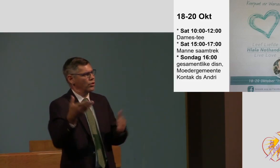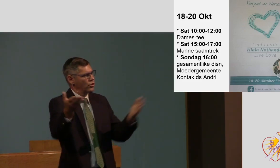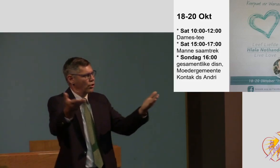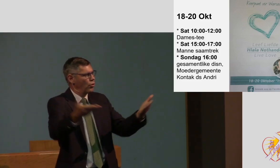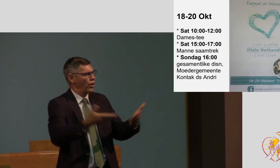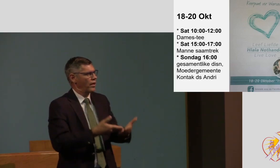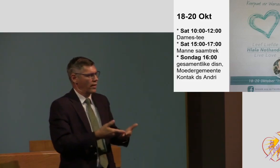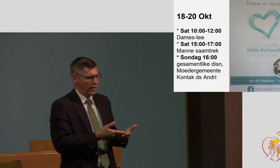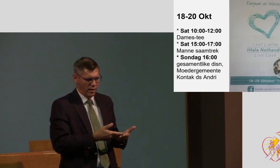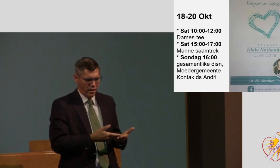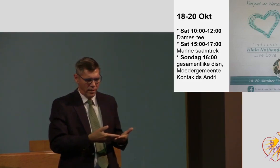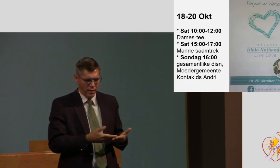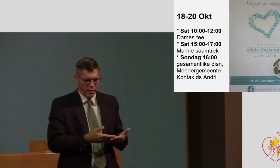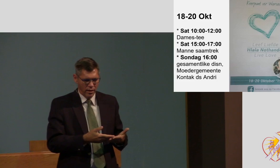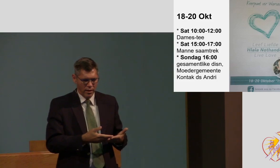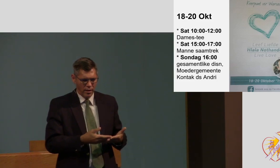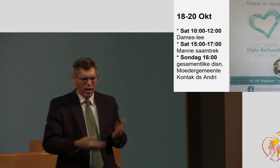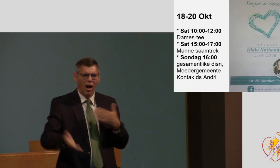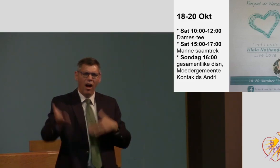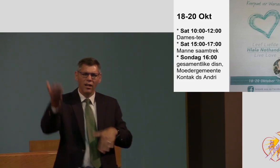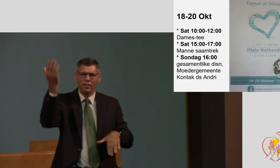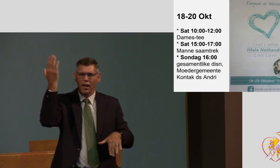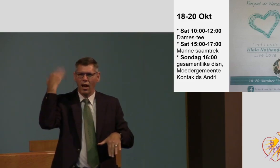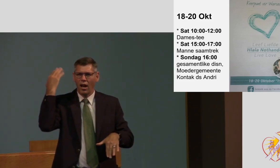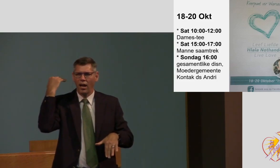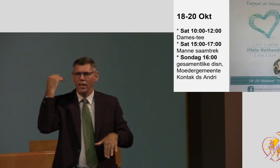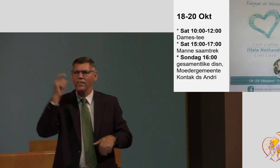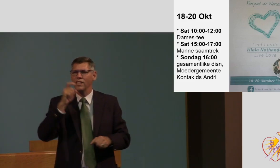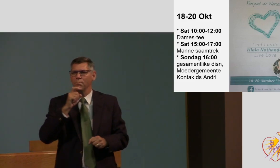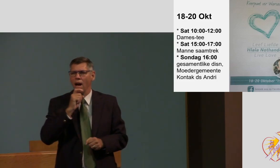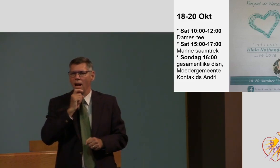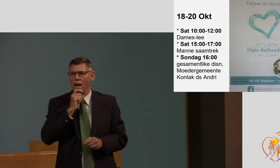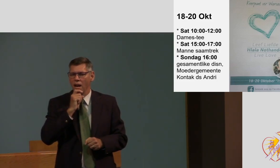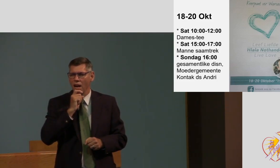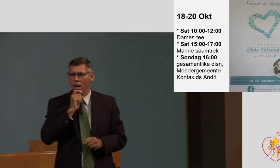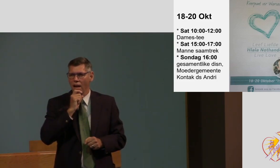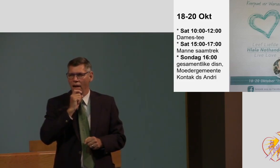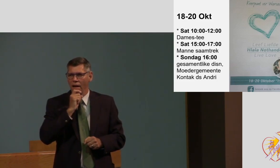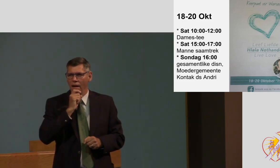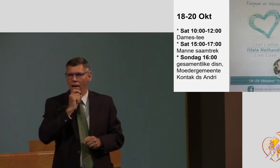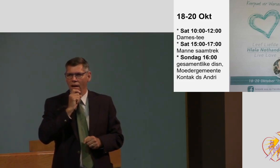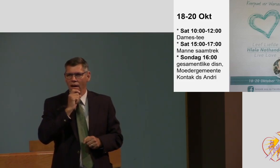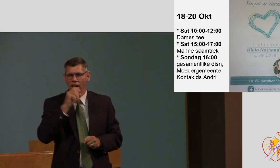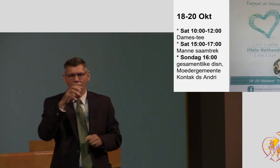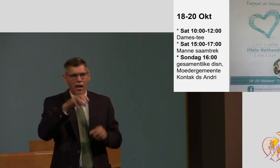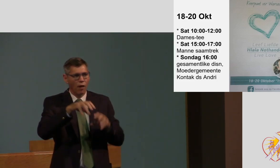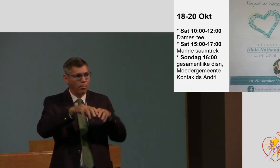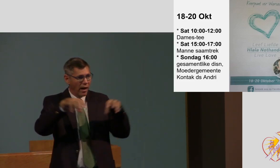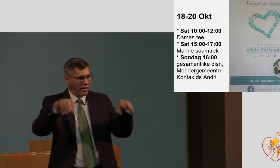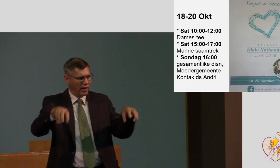genooi. Lang terug, hier was 'n man, in die apartheid, hoe is